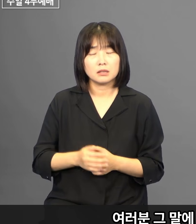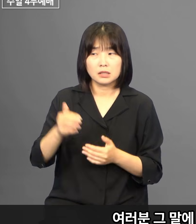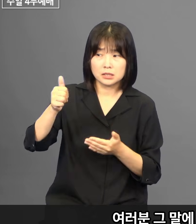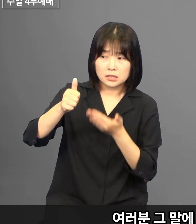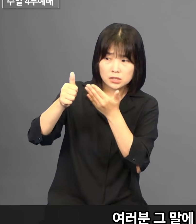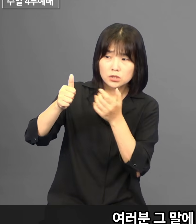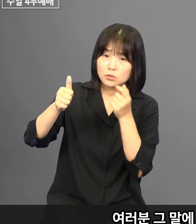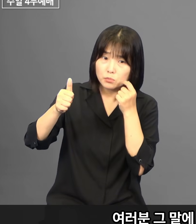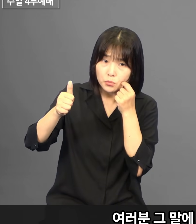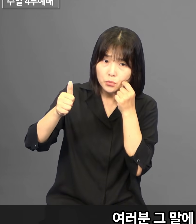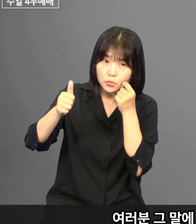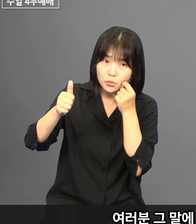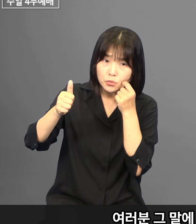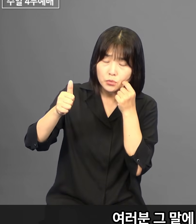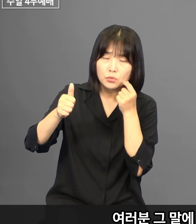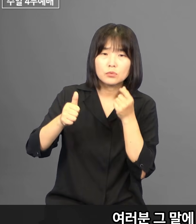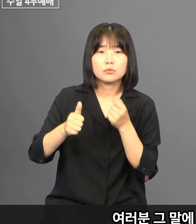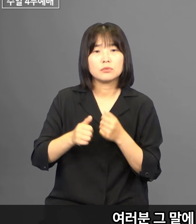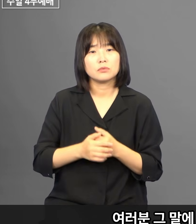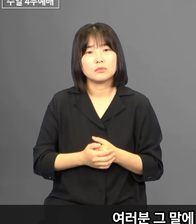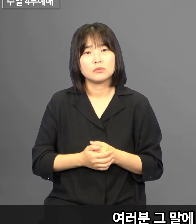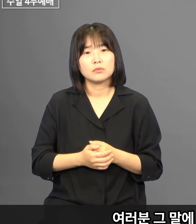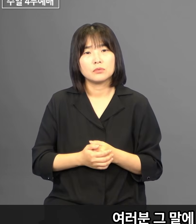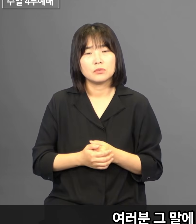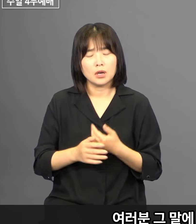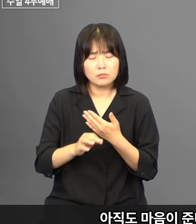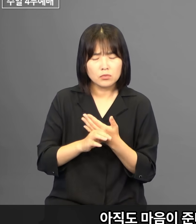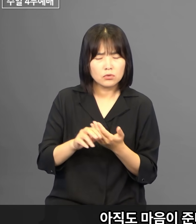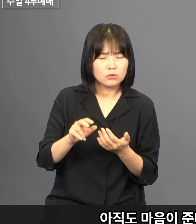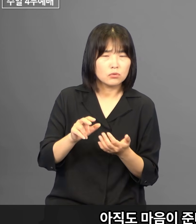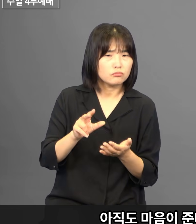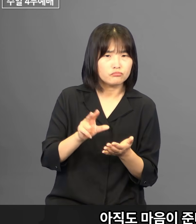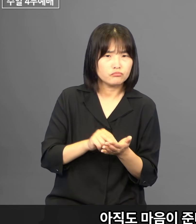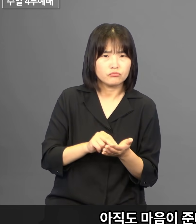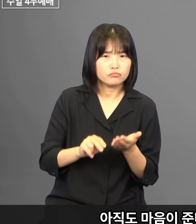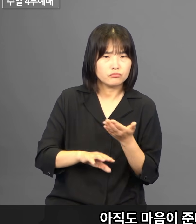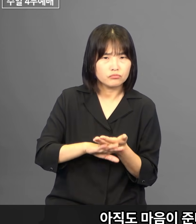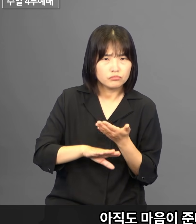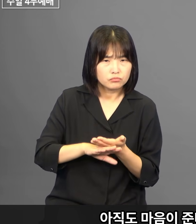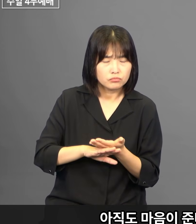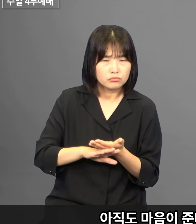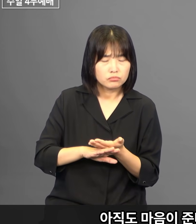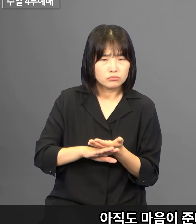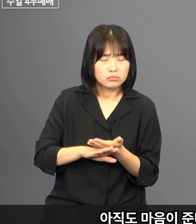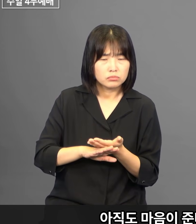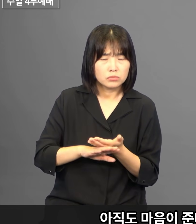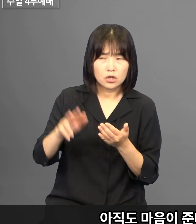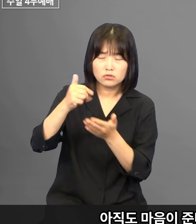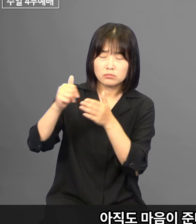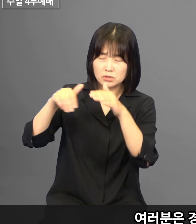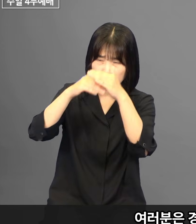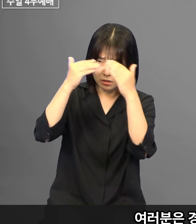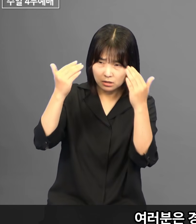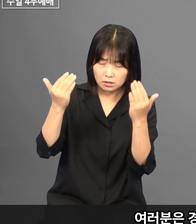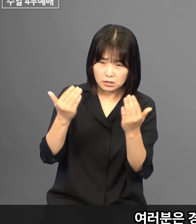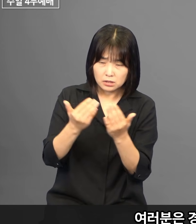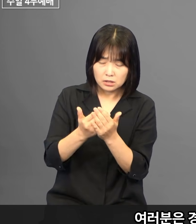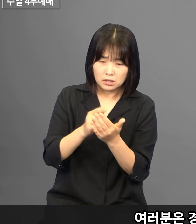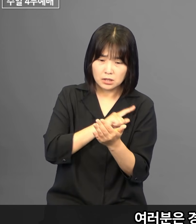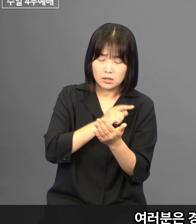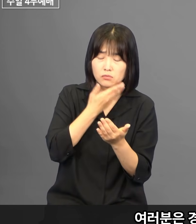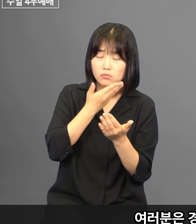여러분, 그 말에 가슴이 이렇게 답답하고 아직도 마음이 준비가 안 됐다고 느껴진다면